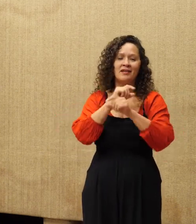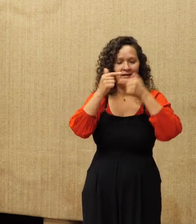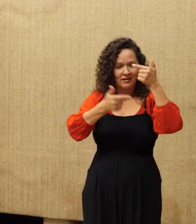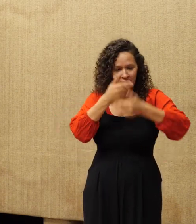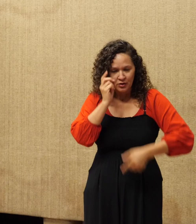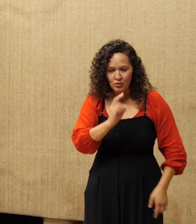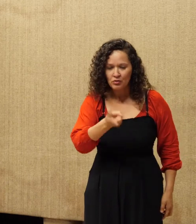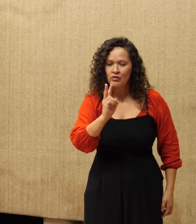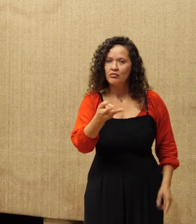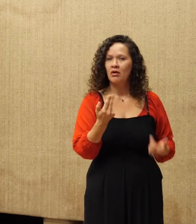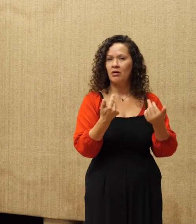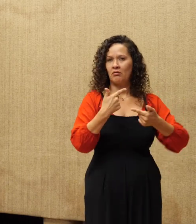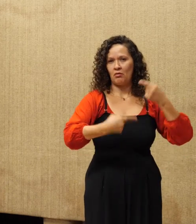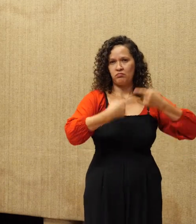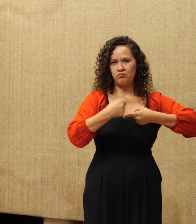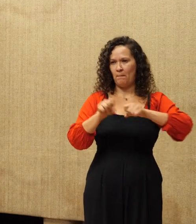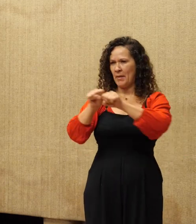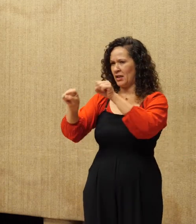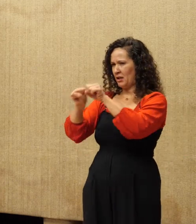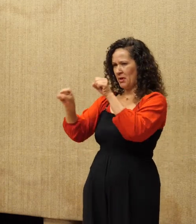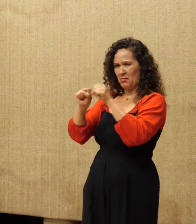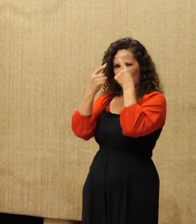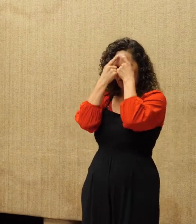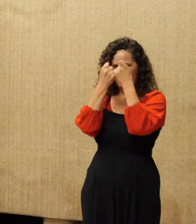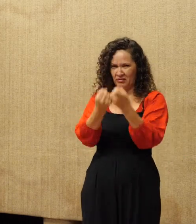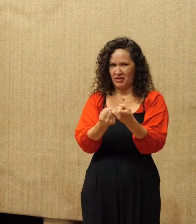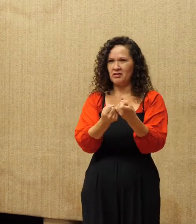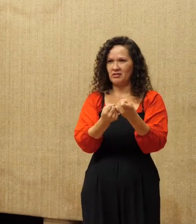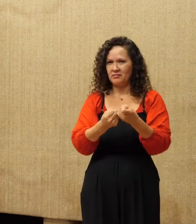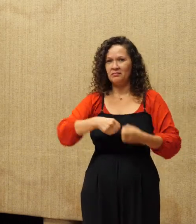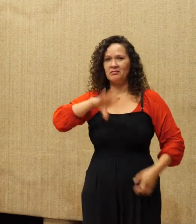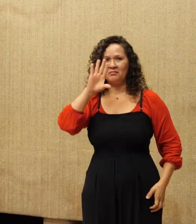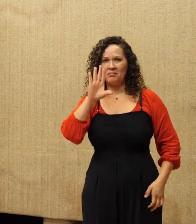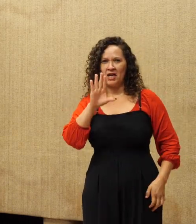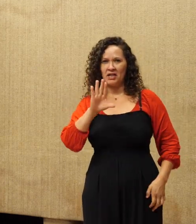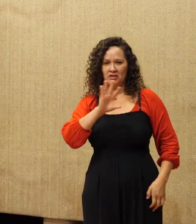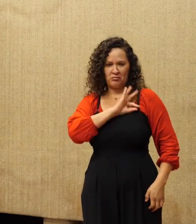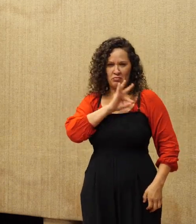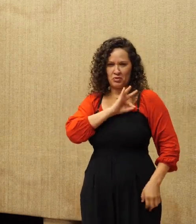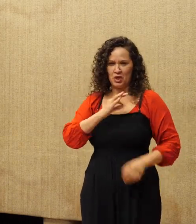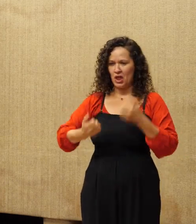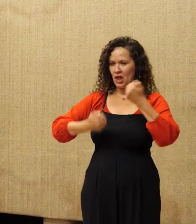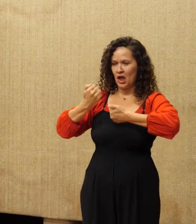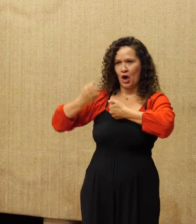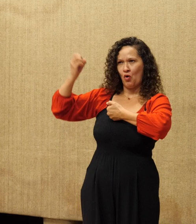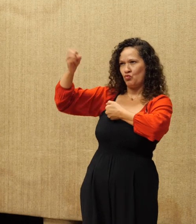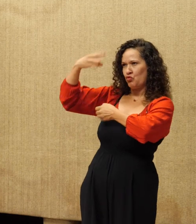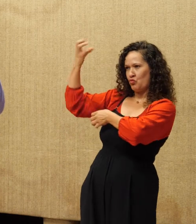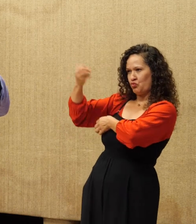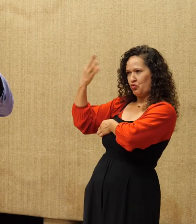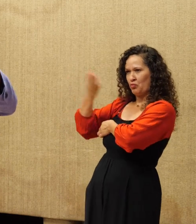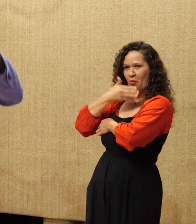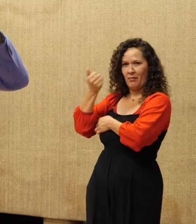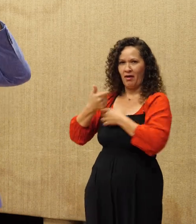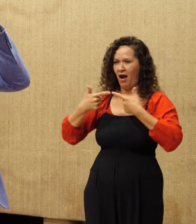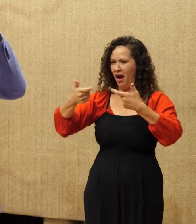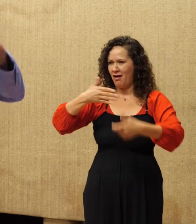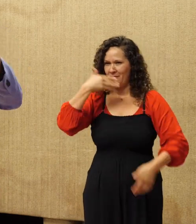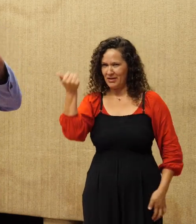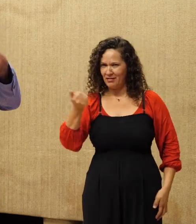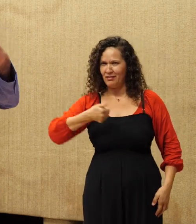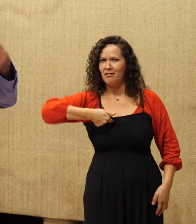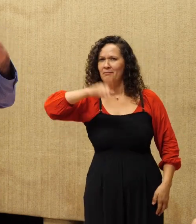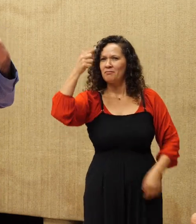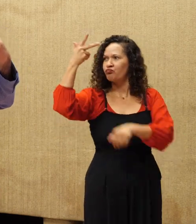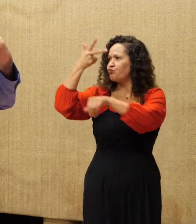operar essa política da matança, essa política de quanto mais viatura, melhor, quanto mais armamento, melhor, quanto